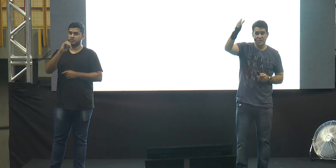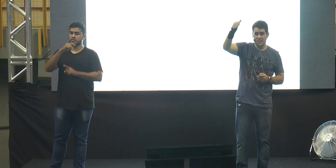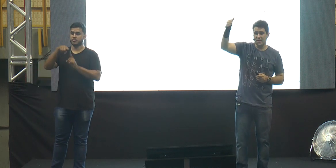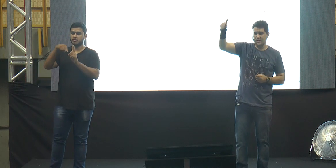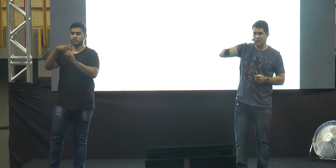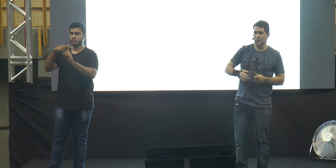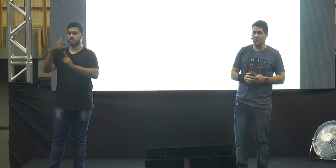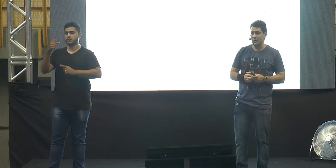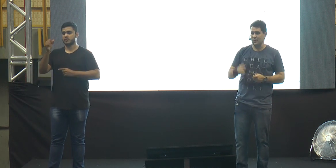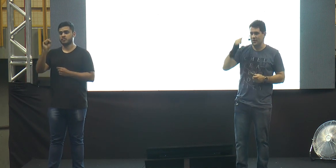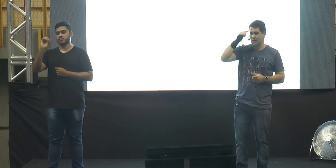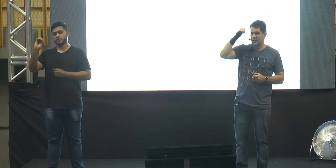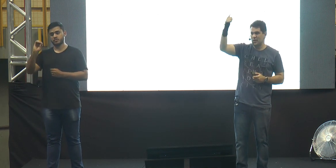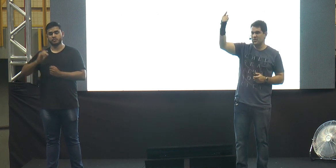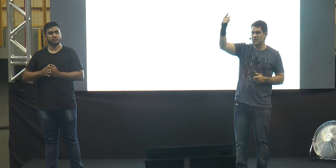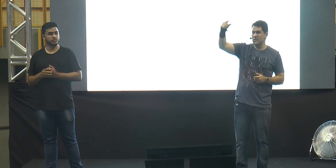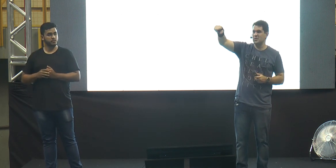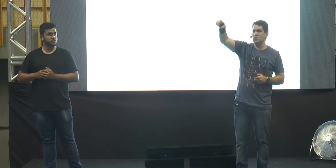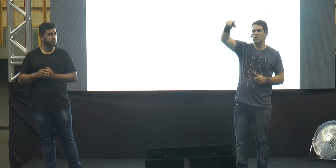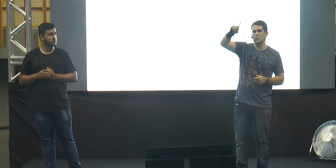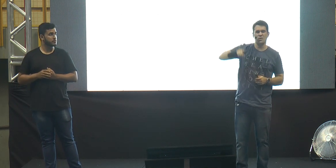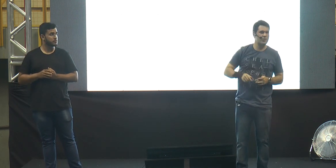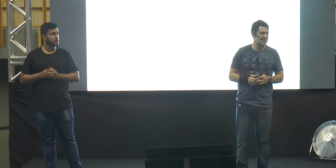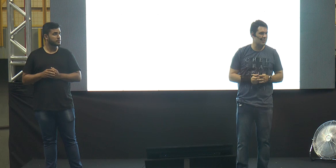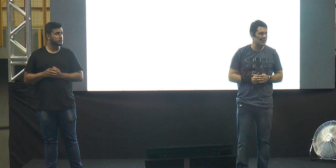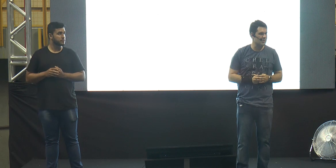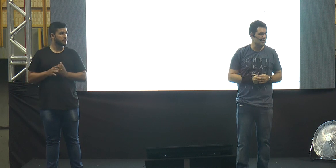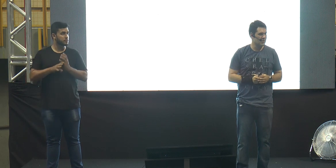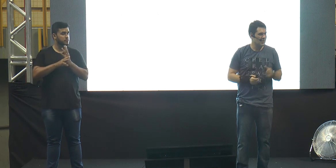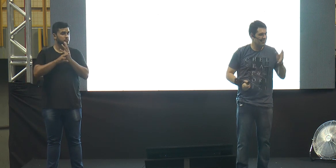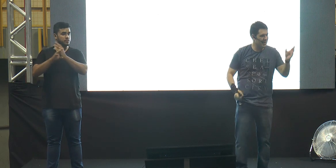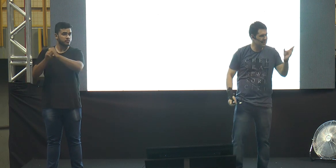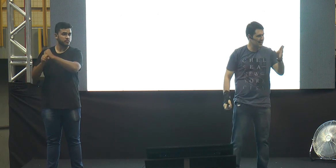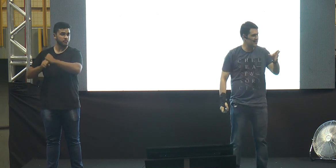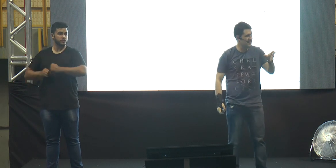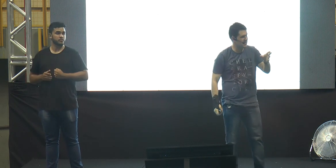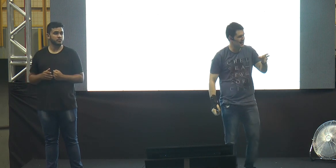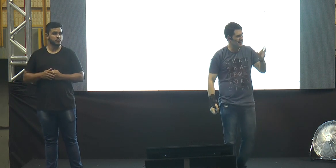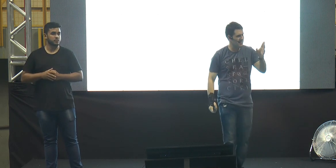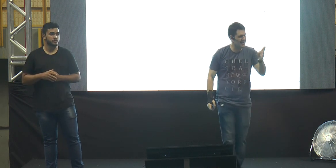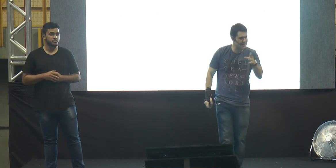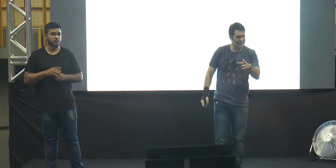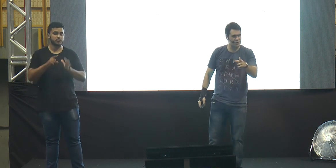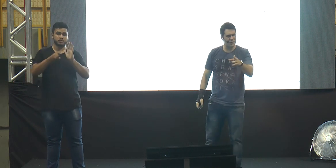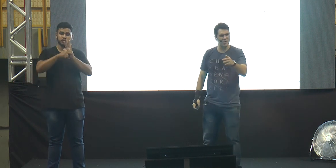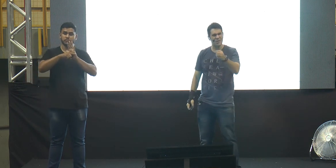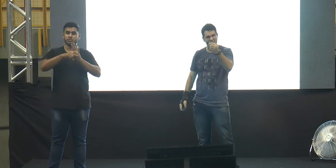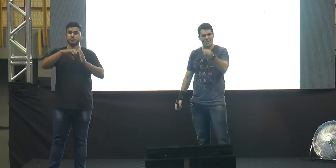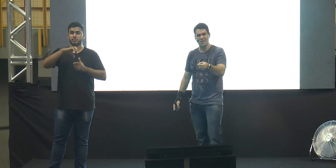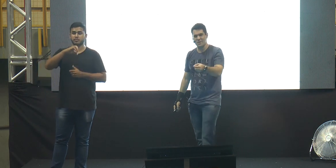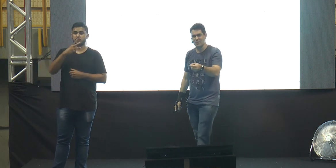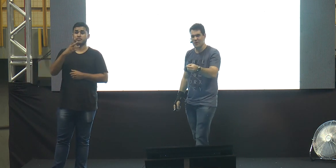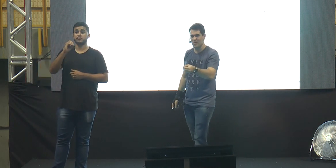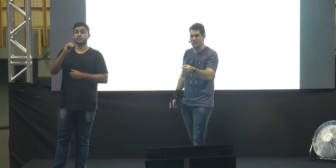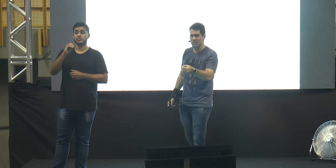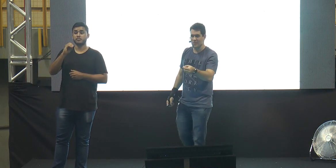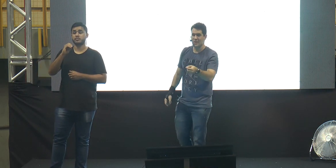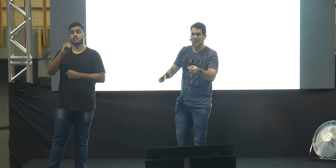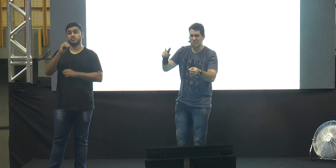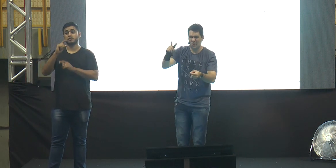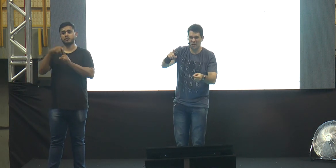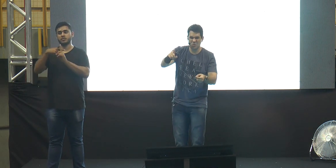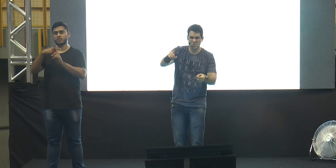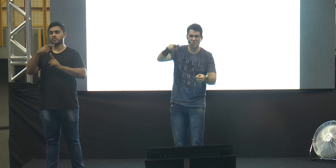mais 780. Tenho certeza que todo mundo já fez de cabeça. Menos 930 mais 780 dá exatamente igual a